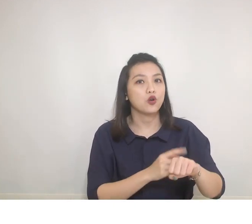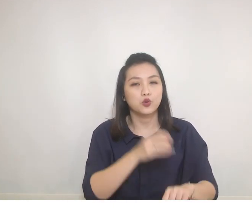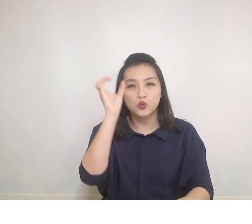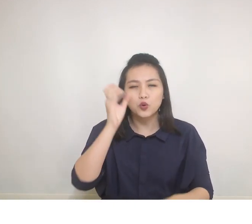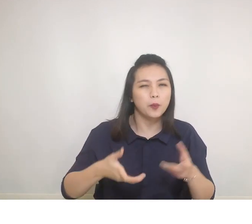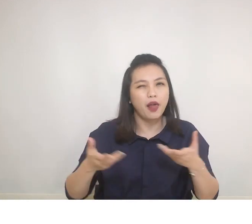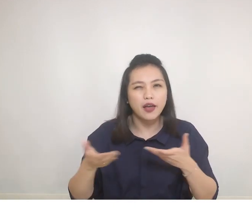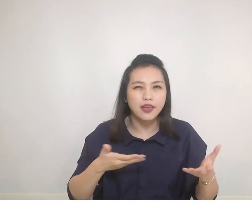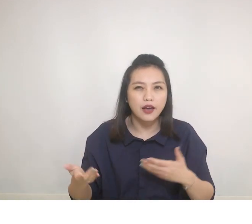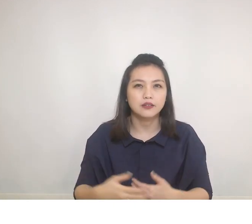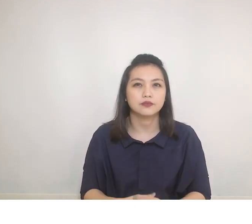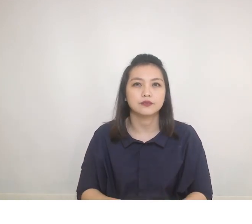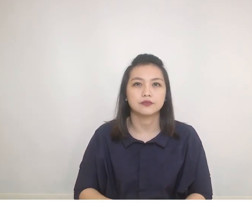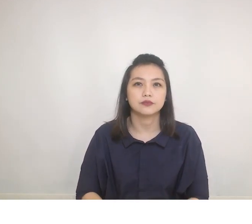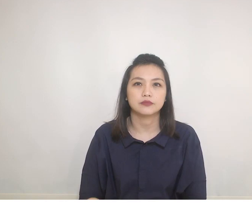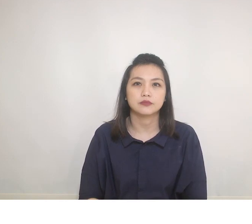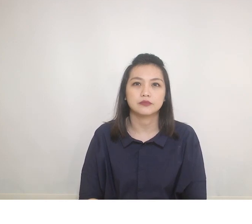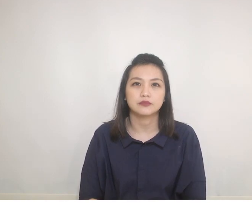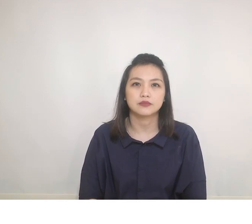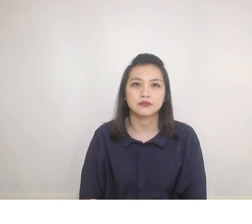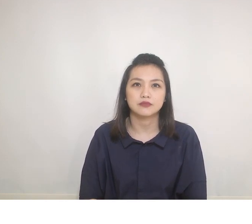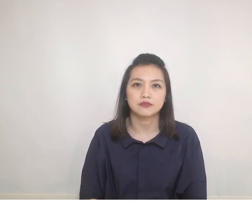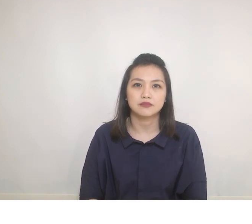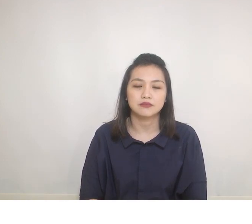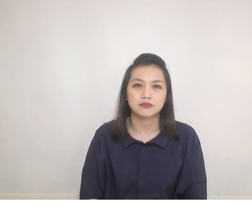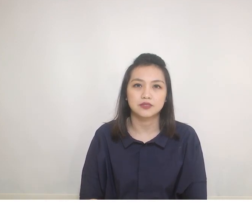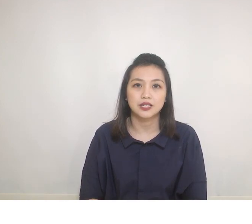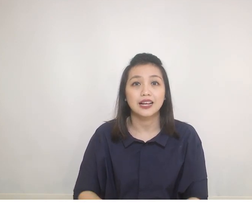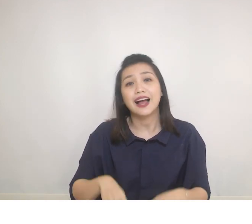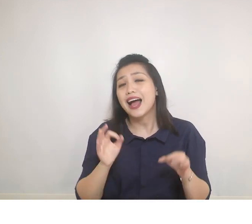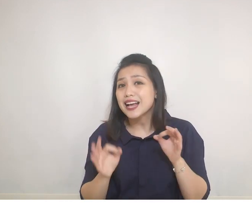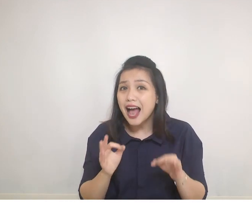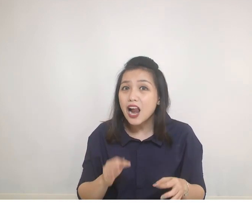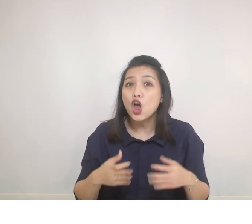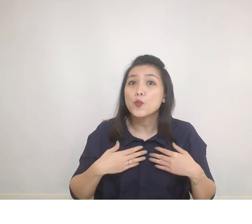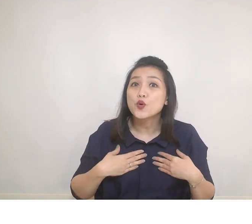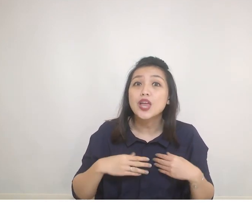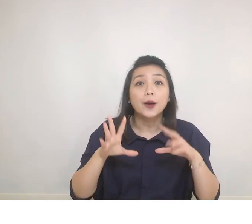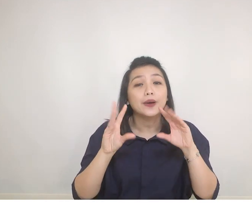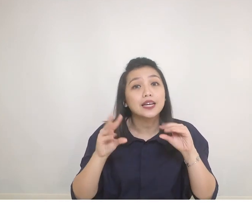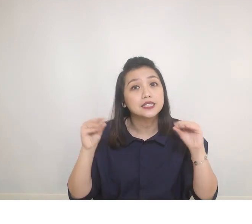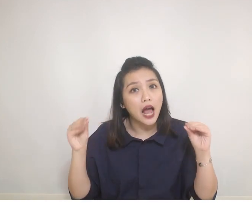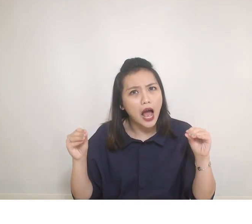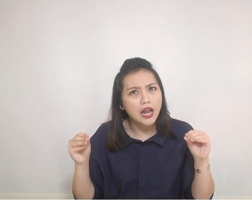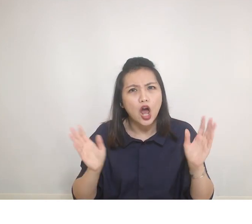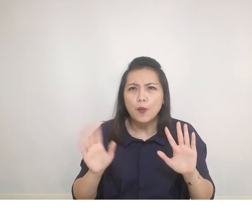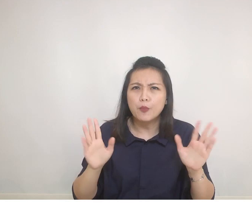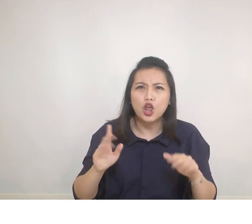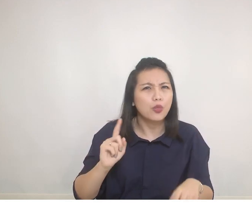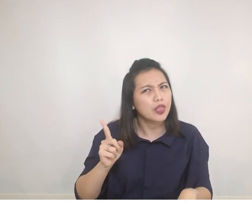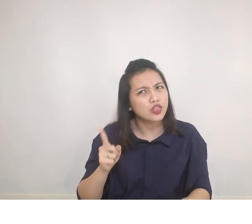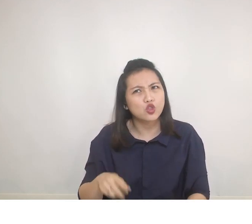yang mengizinkan Anda. Karena Anda yang mikirin bahwa uangnya masih di sana, Anda tidak izinkan Anda untuk pelayanan. Anda ngerti maksud